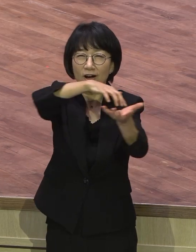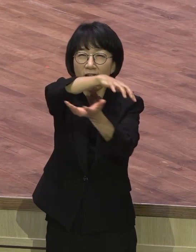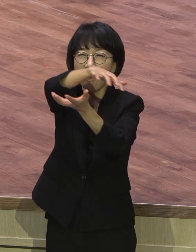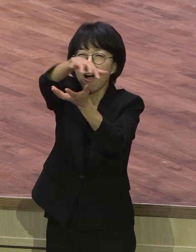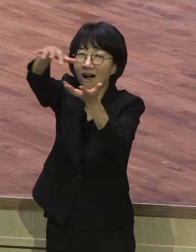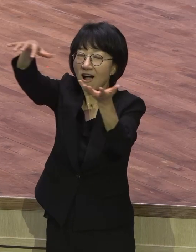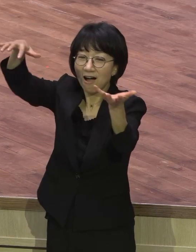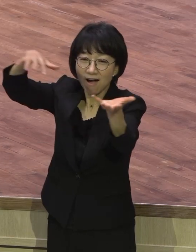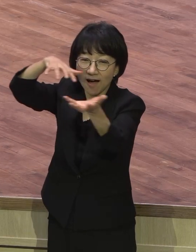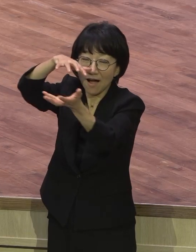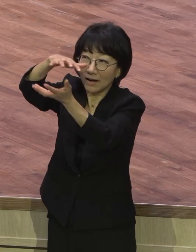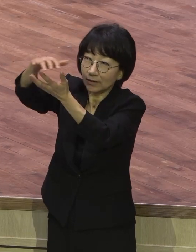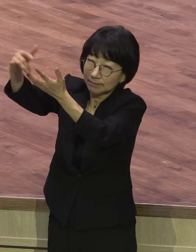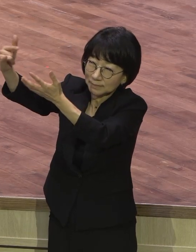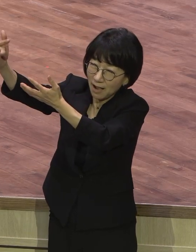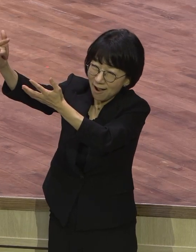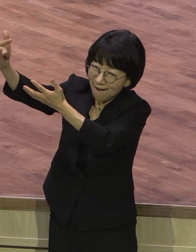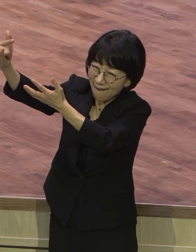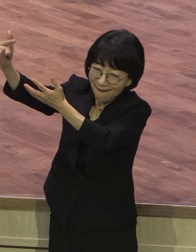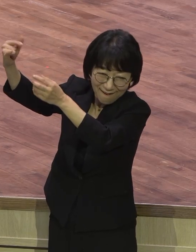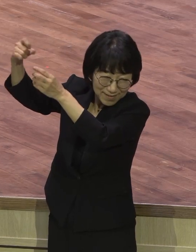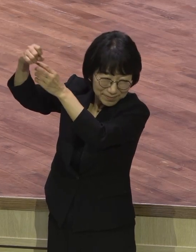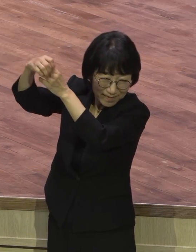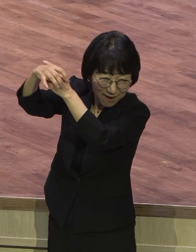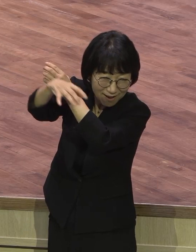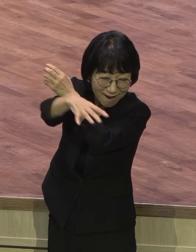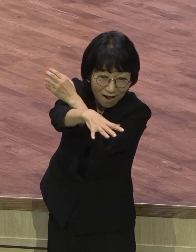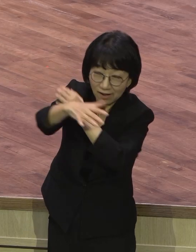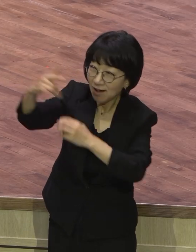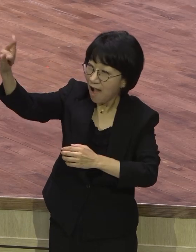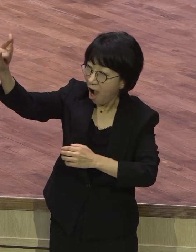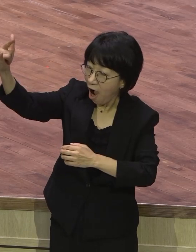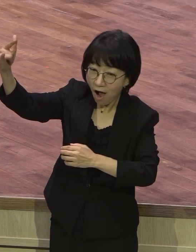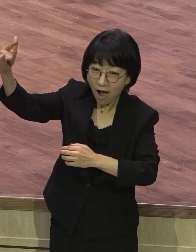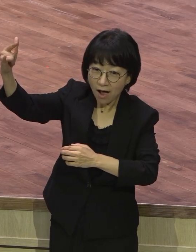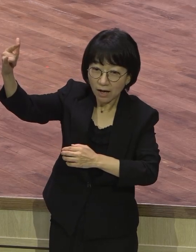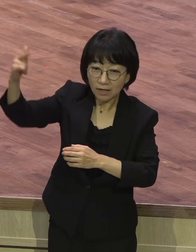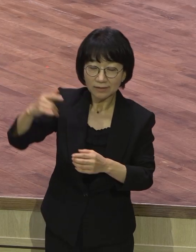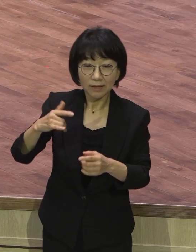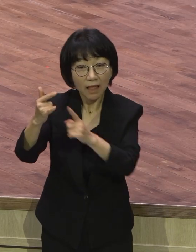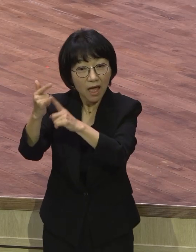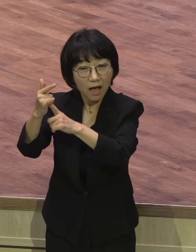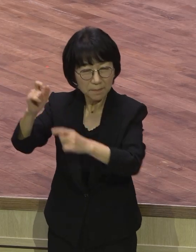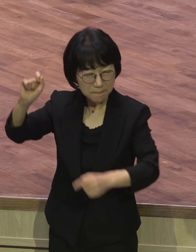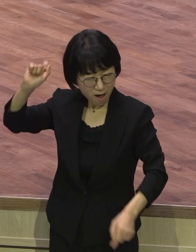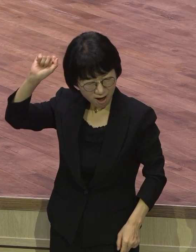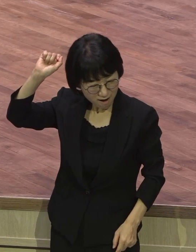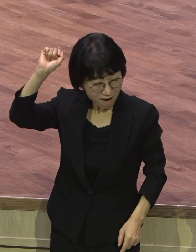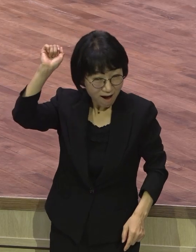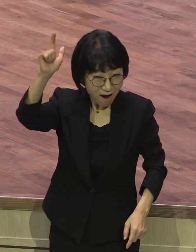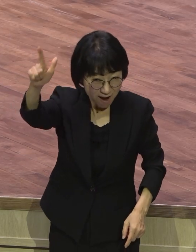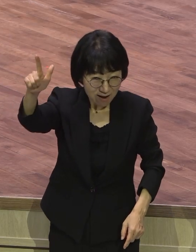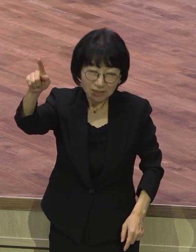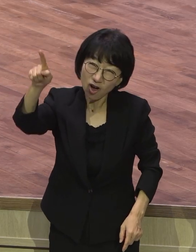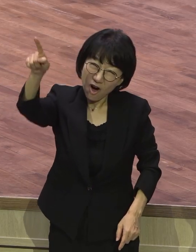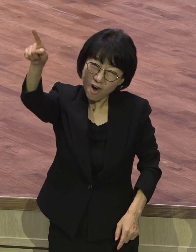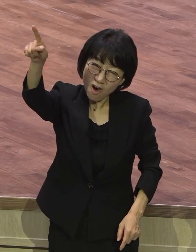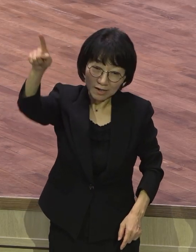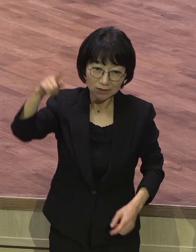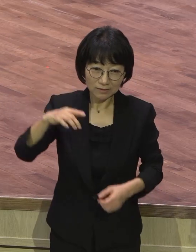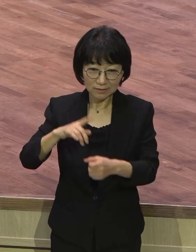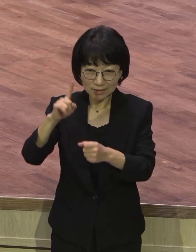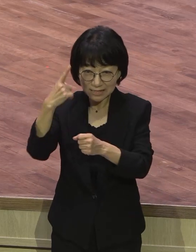비치더라 이 구름 속에 태양이 쫙 쫙 태양이 얼마나 물리십니까 태양이 어떻게 수억